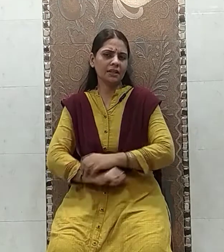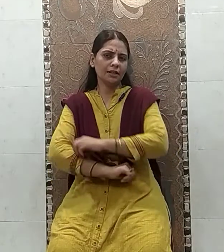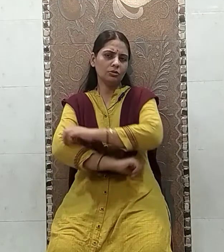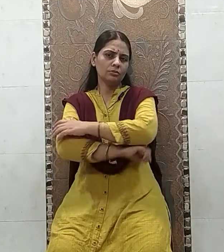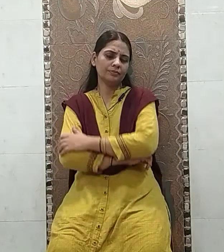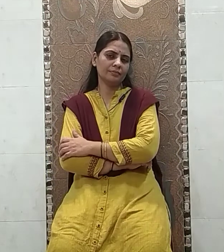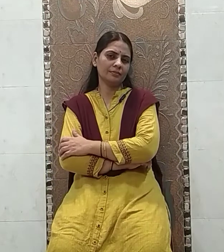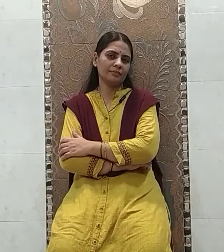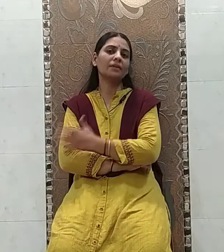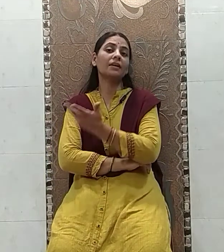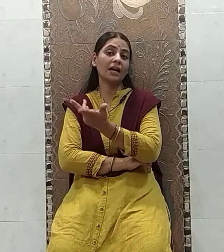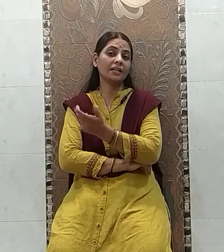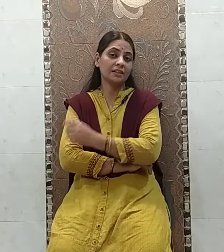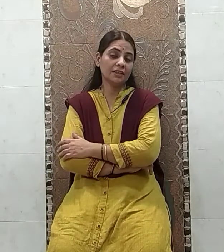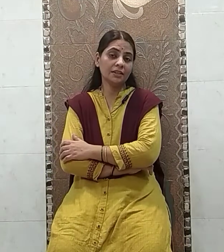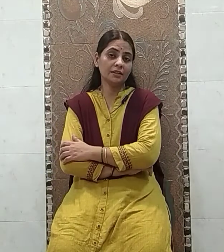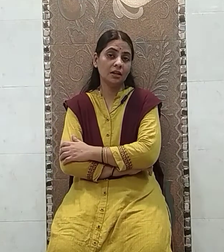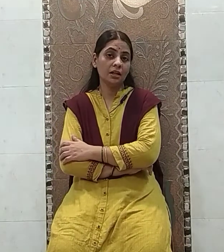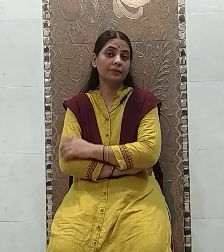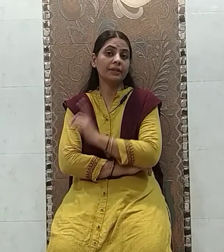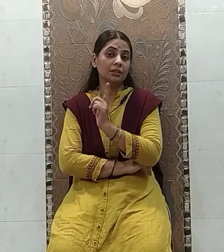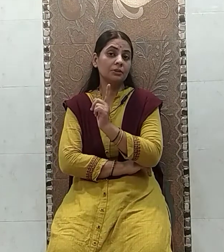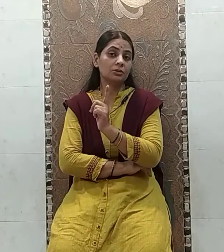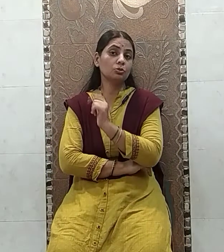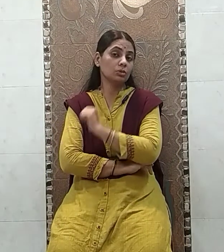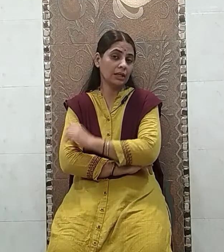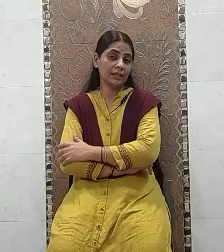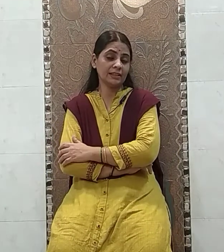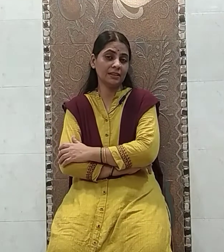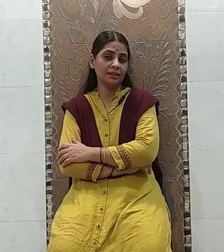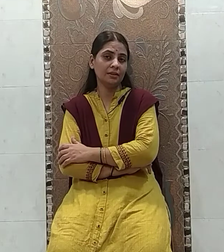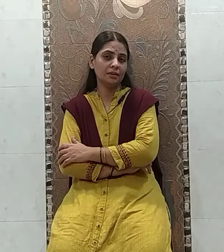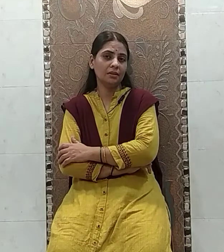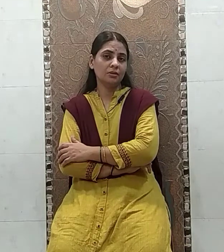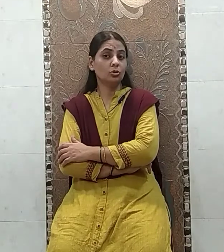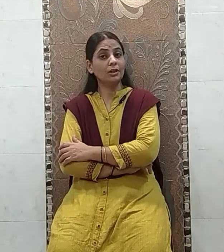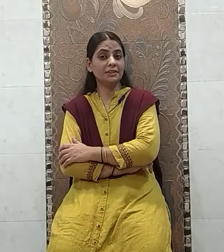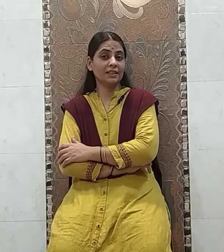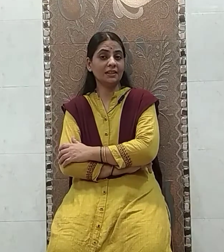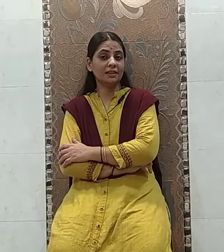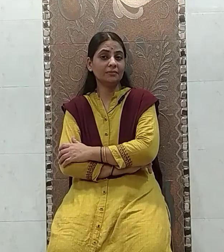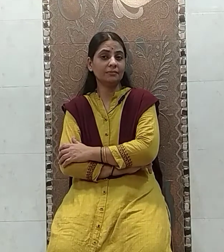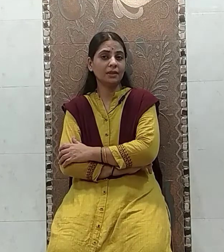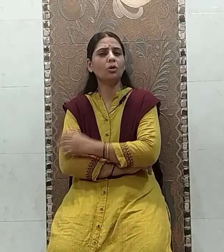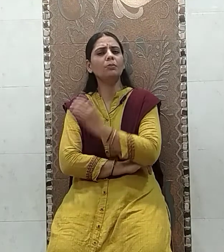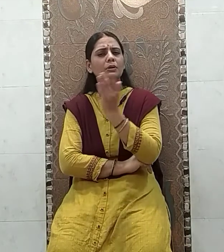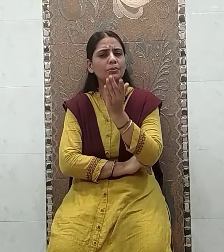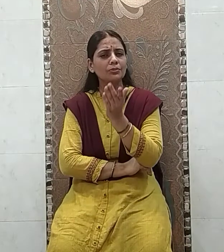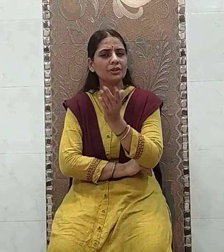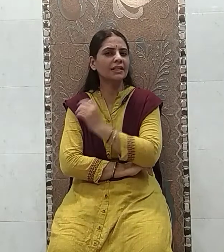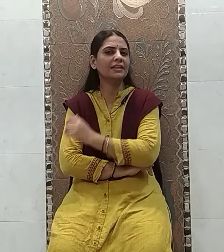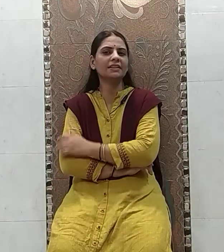येईल हो? काय करता येईल हे व्यक्तिमत्व सुधारण्यासाठी थोडा विचार करा. अहो भरपूर काही करता